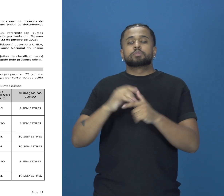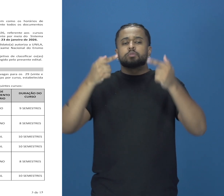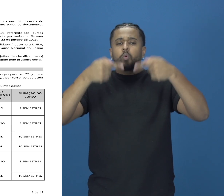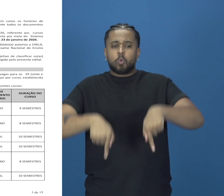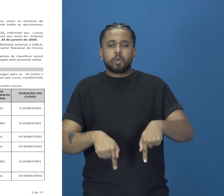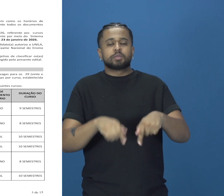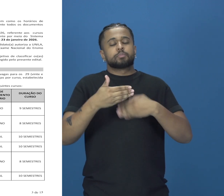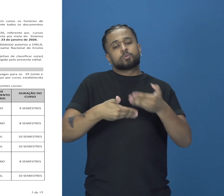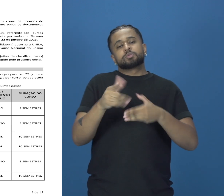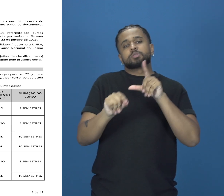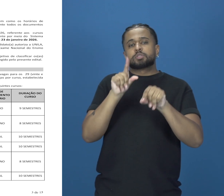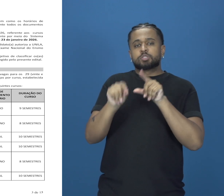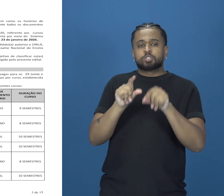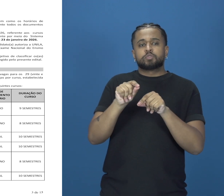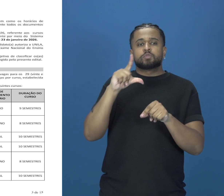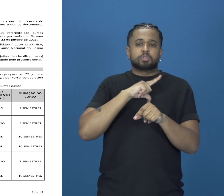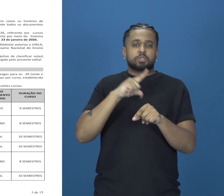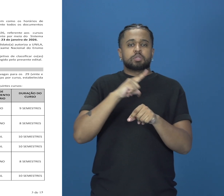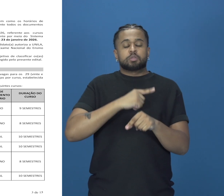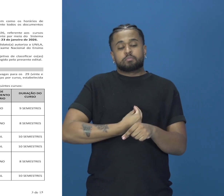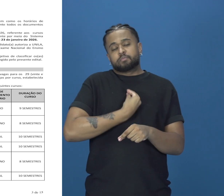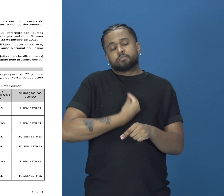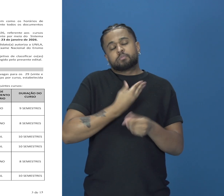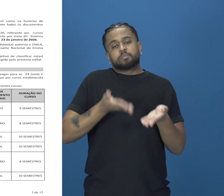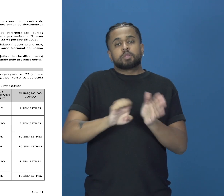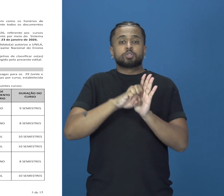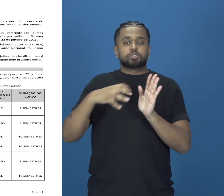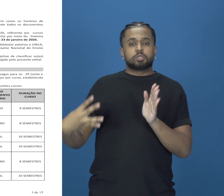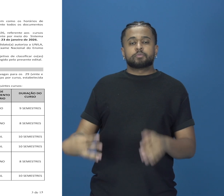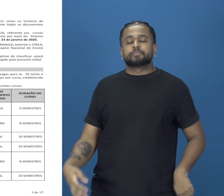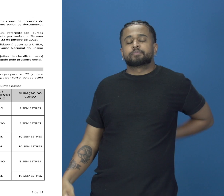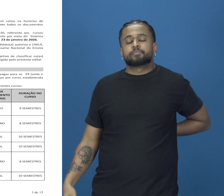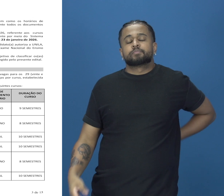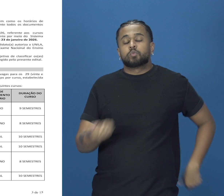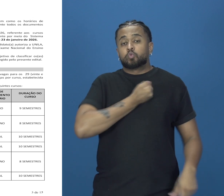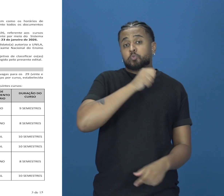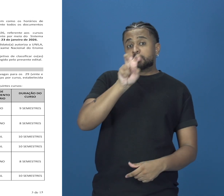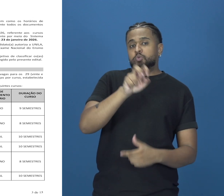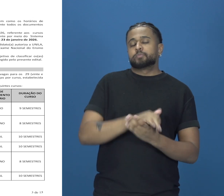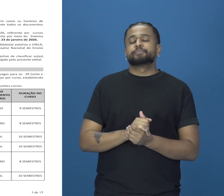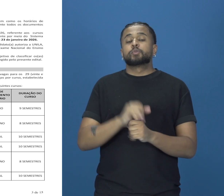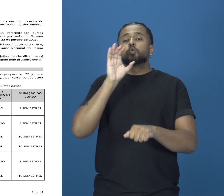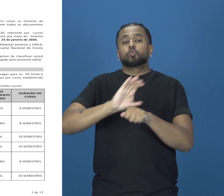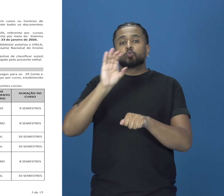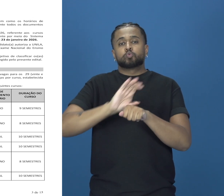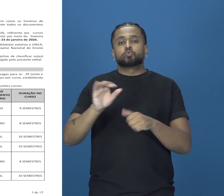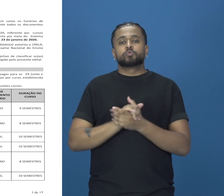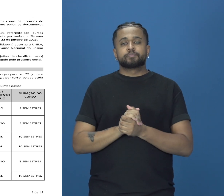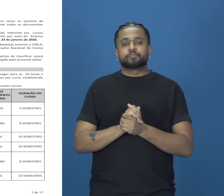concorrência no processo seletivo regido pelo presente edital. Número 5. Dos